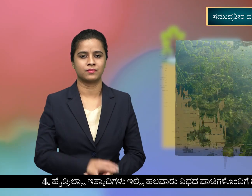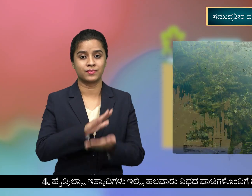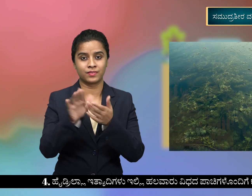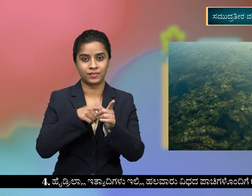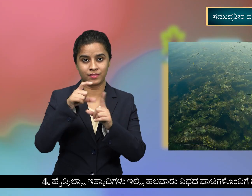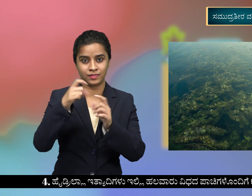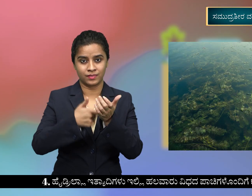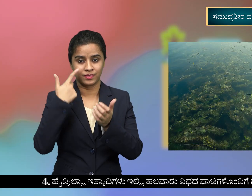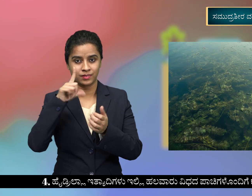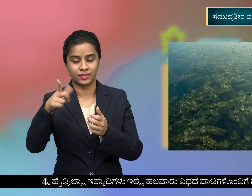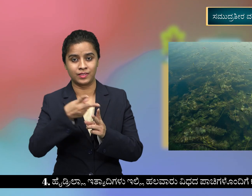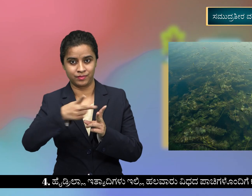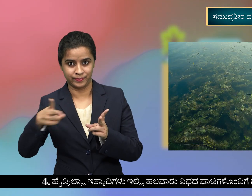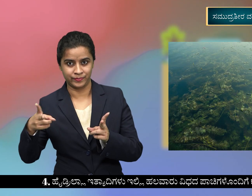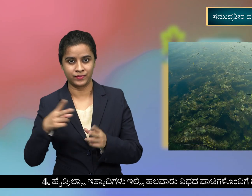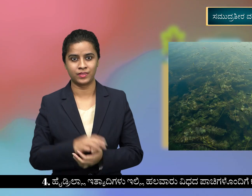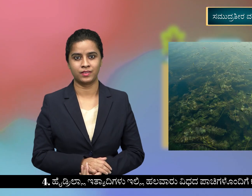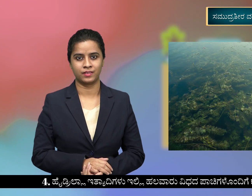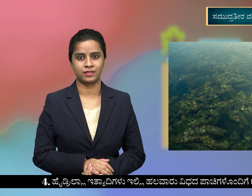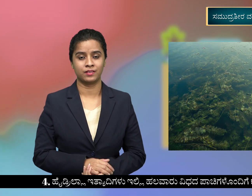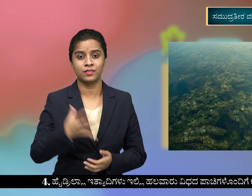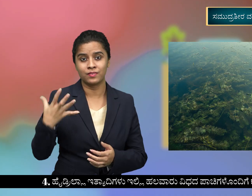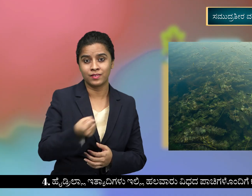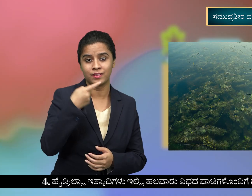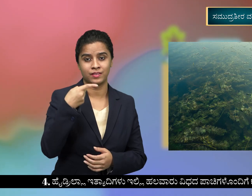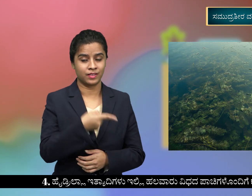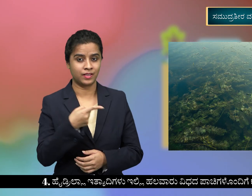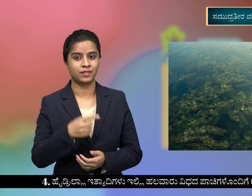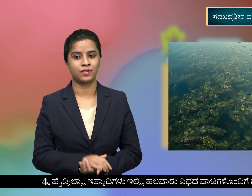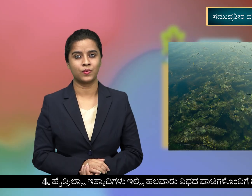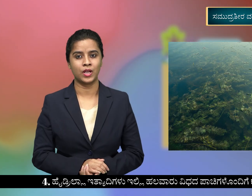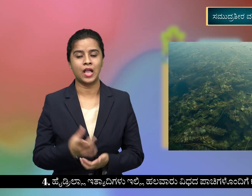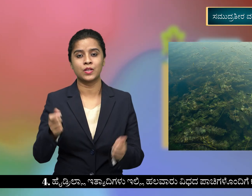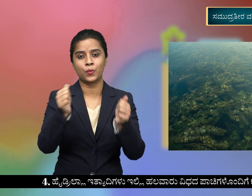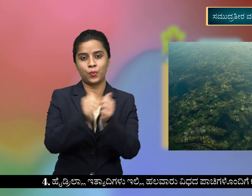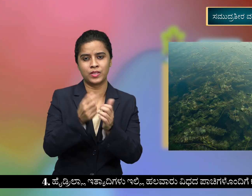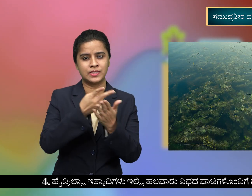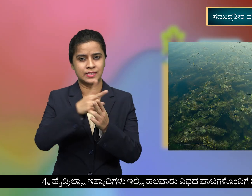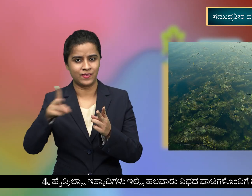4. ಹೈಡ್ರಿಲ್ಲಾ ಇತ್ಯಾದಿಗಳು ಇಲ್ಲಿ ಹಲವಾರು ವಿಧದ ಪಾಚಿಗಳೊಂದಿಗೆ ಕಂಡುಬರುತ್ತವೆ.